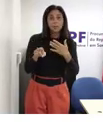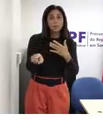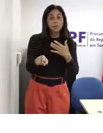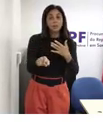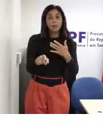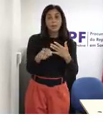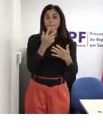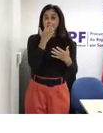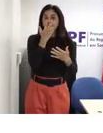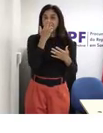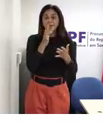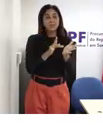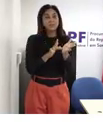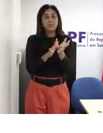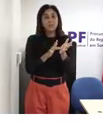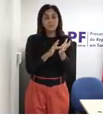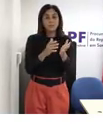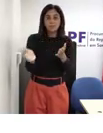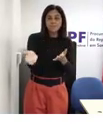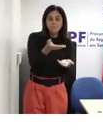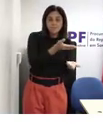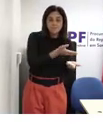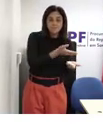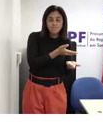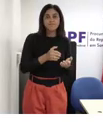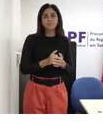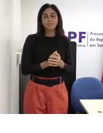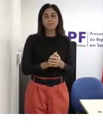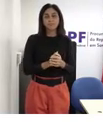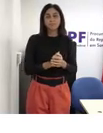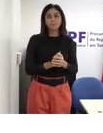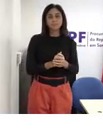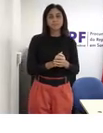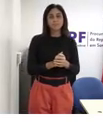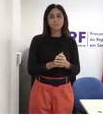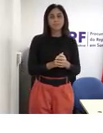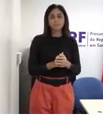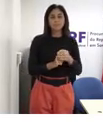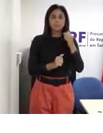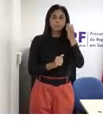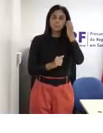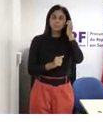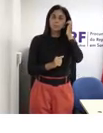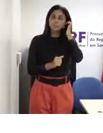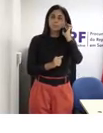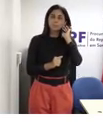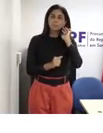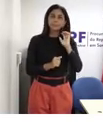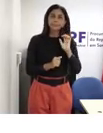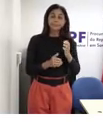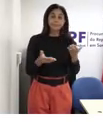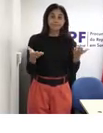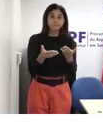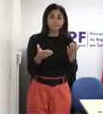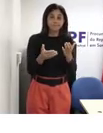que revelou dados sobre a lucratividade que o crime de produção desse material ilícito pode